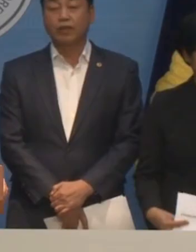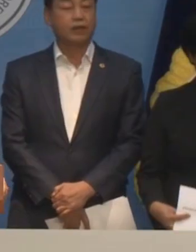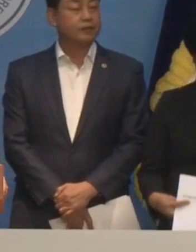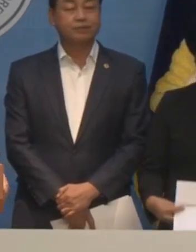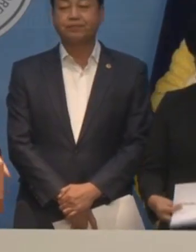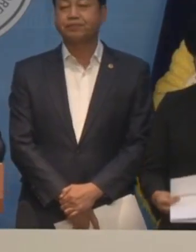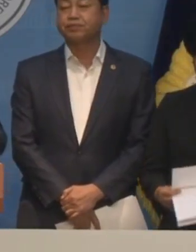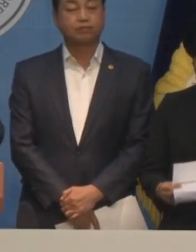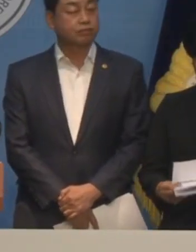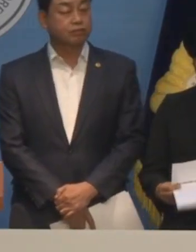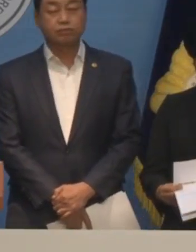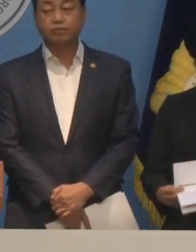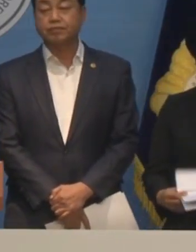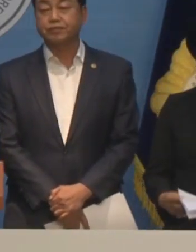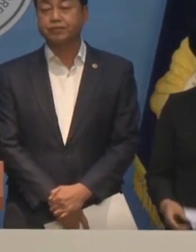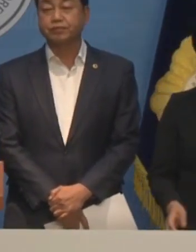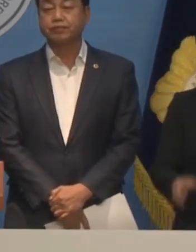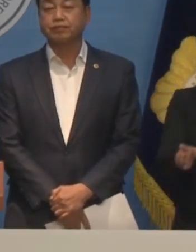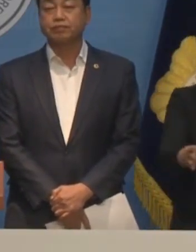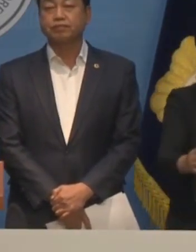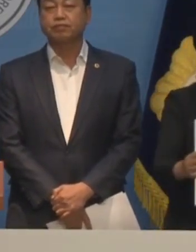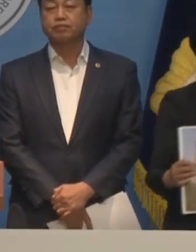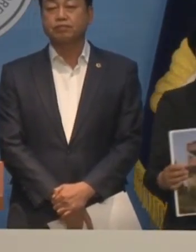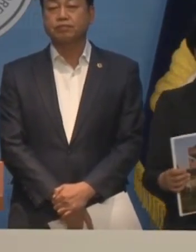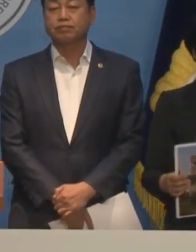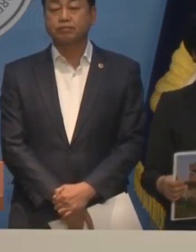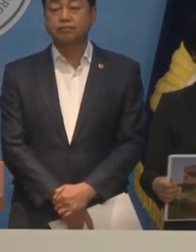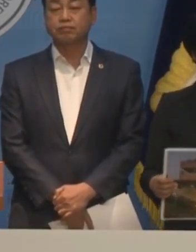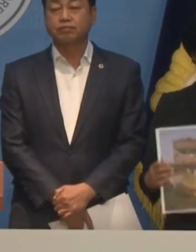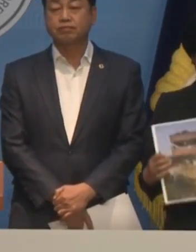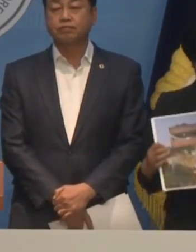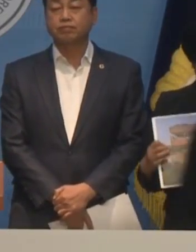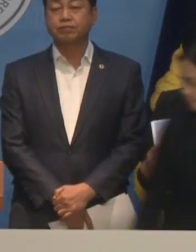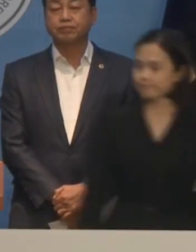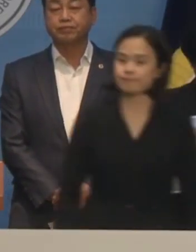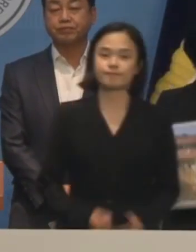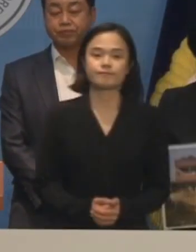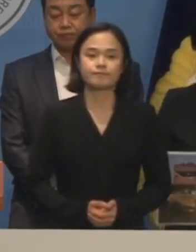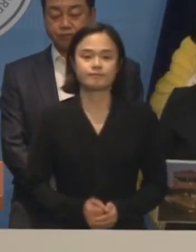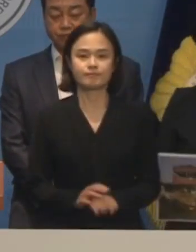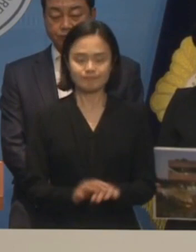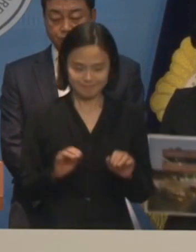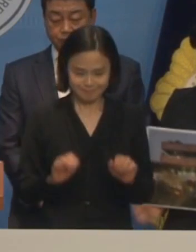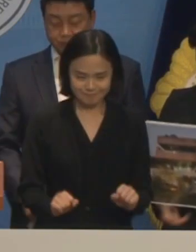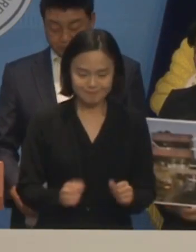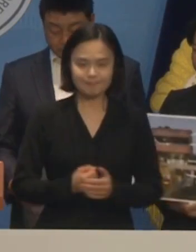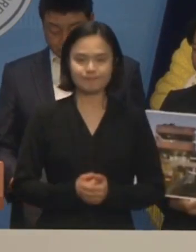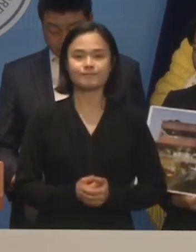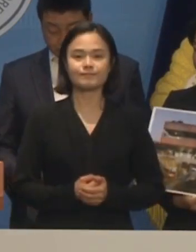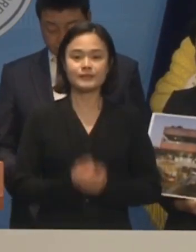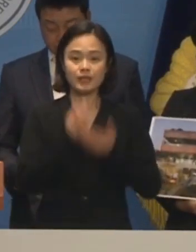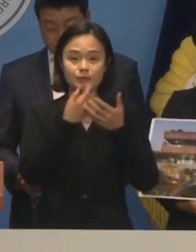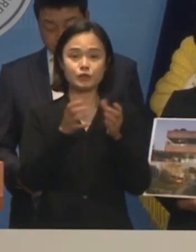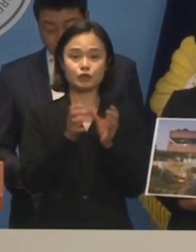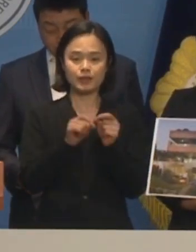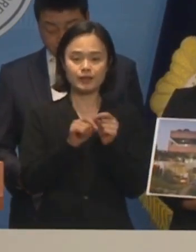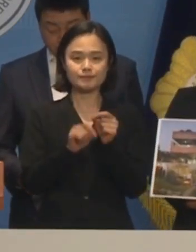예, 안녕하십니까. 저희는 더불어민주당 서울시당 산하의 새로운